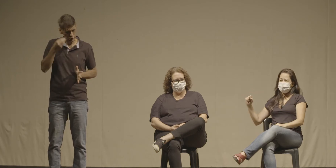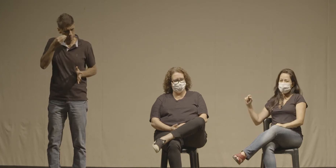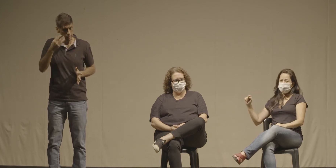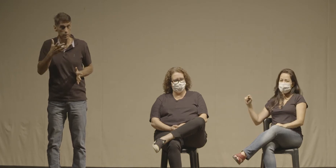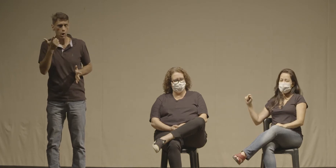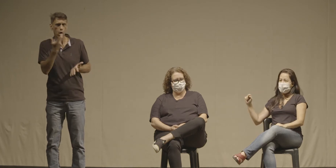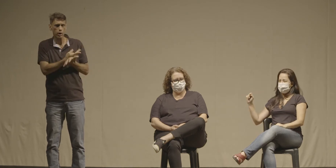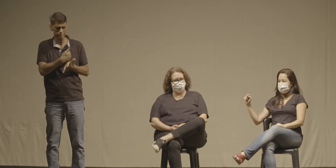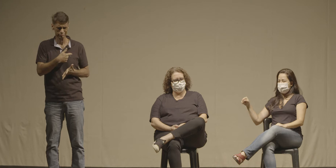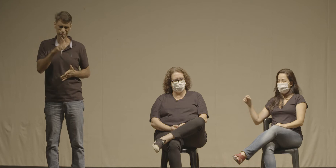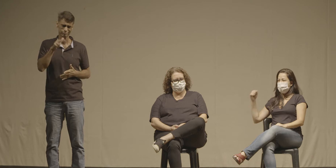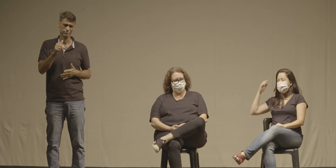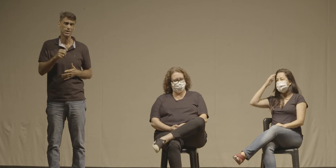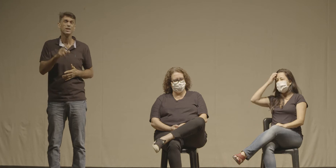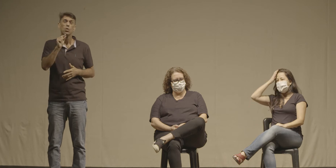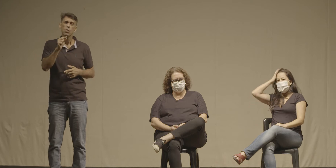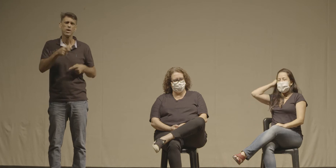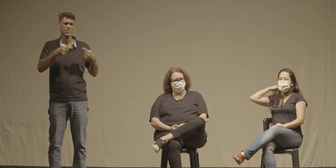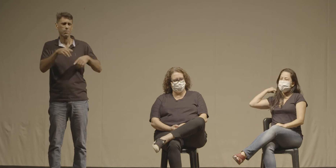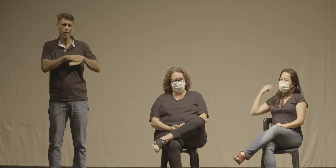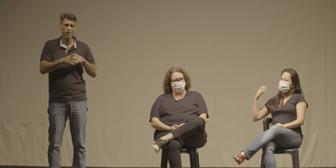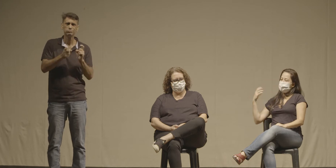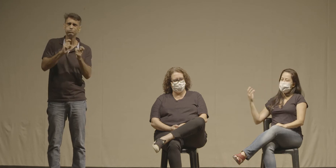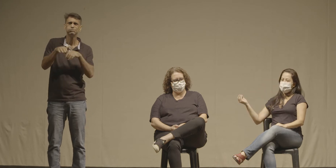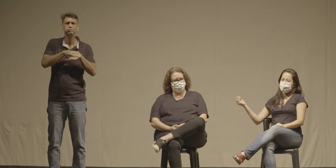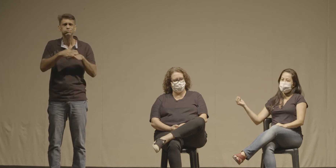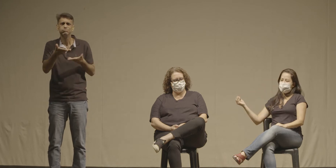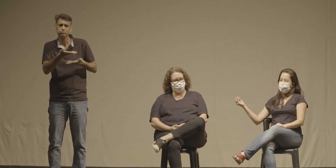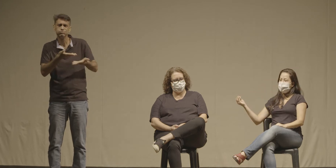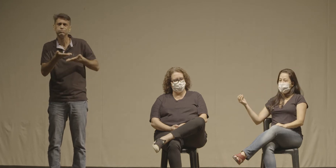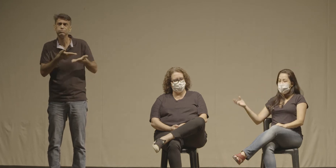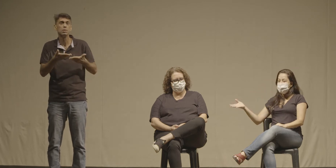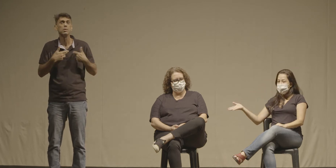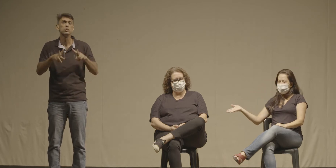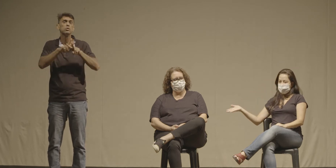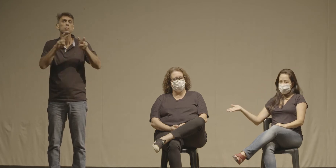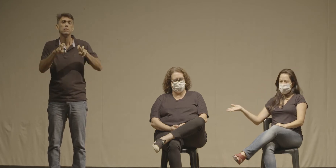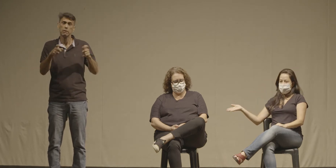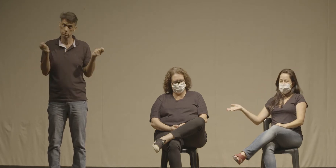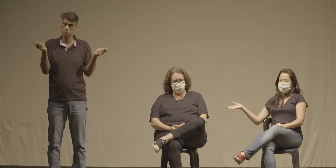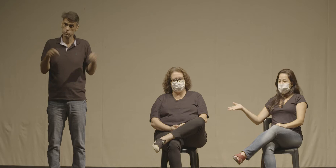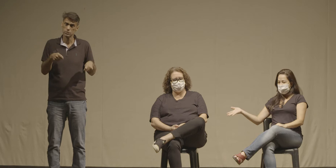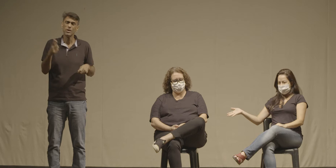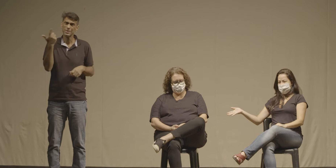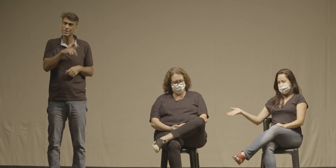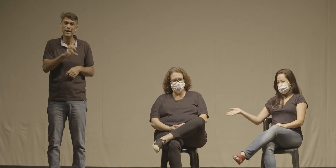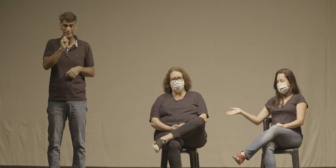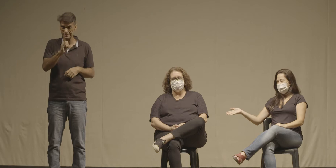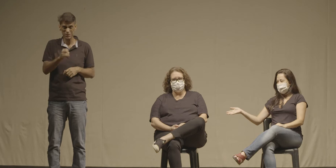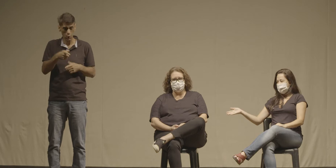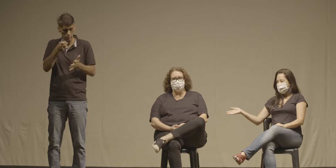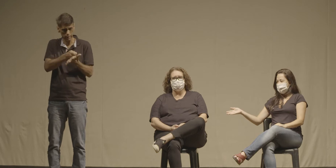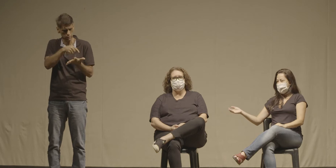Quando a gente pensou em fazer os debates depois do filme, era justamente para falar que é possível, dá para